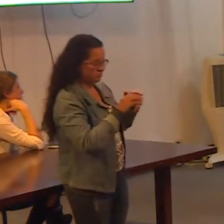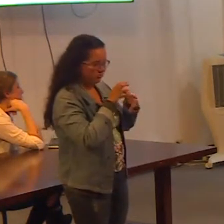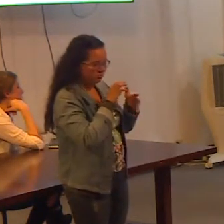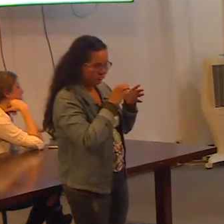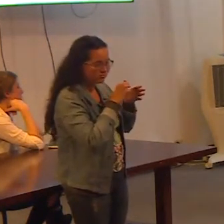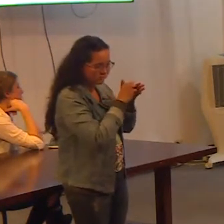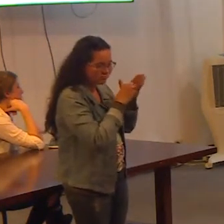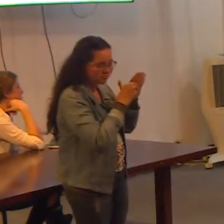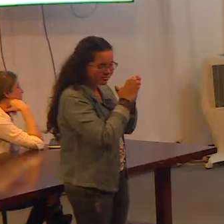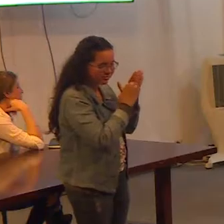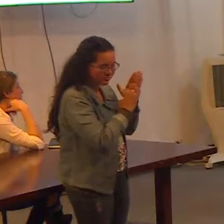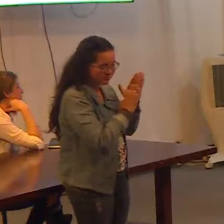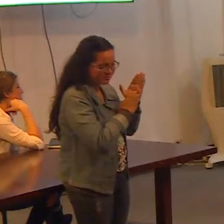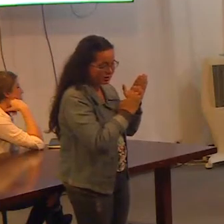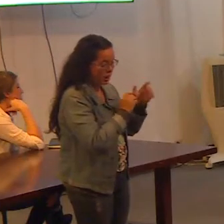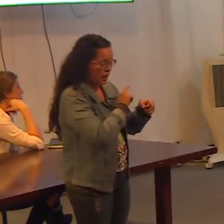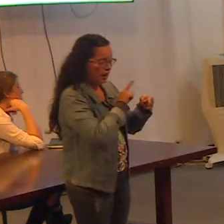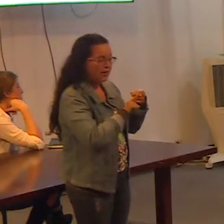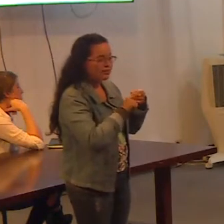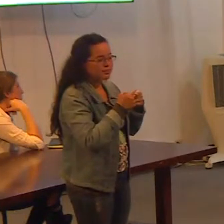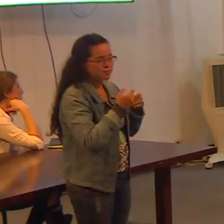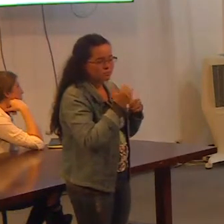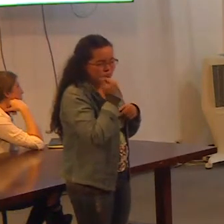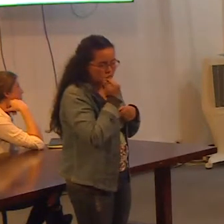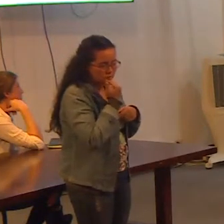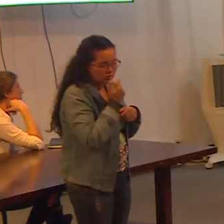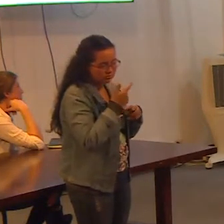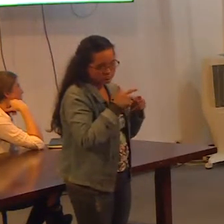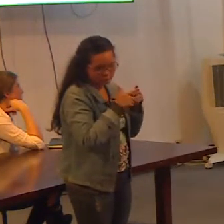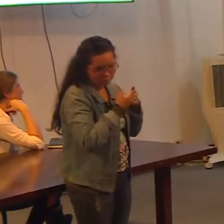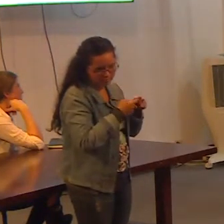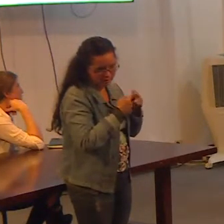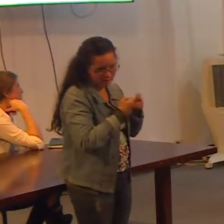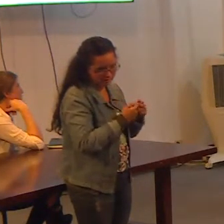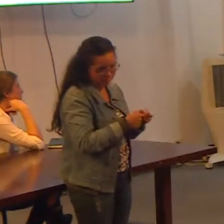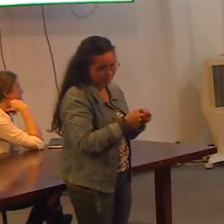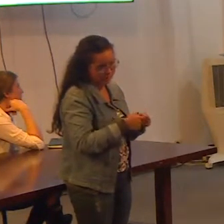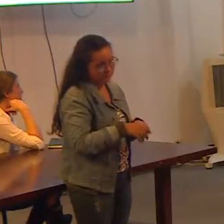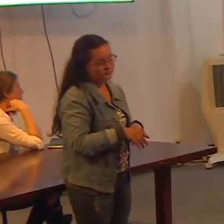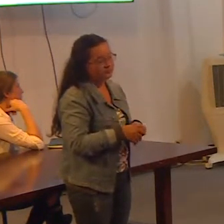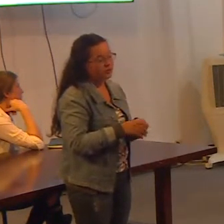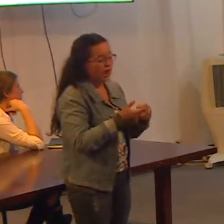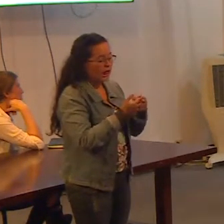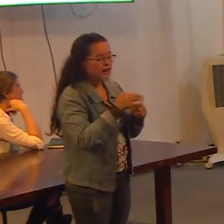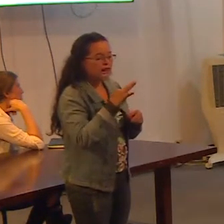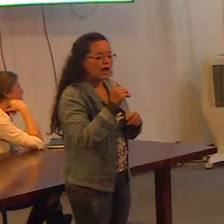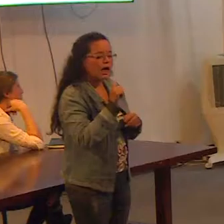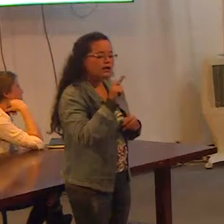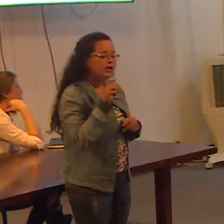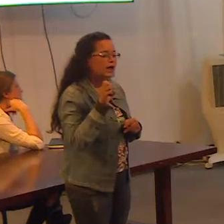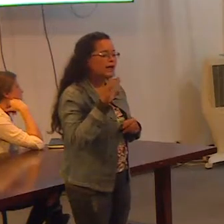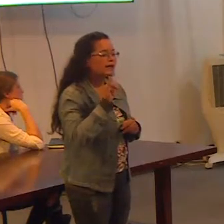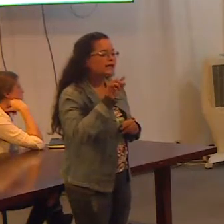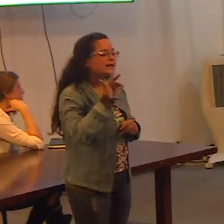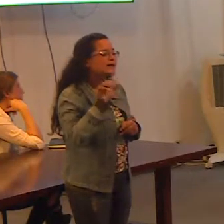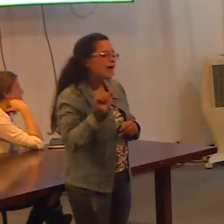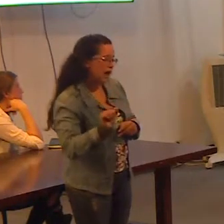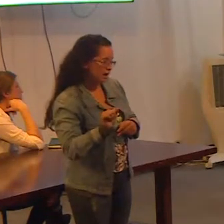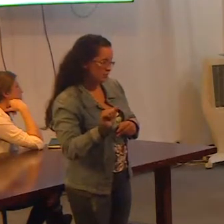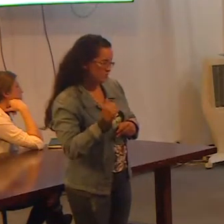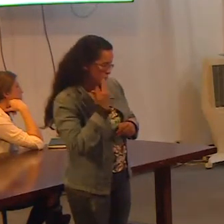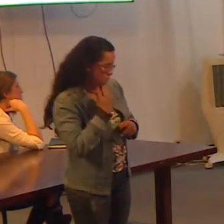las talleristas. Cabe resaltar que se manejan las talleristas por casas en ambas